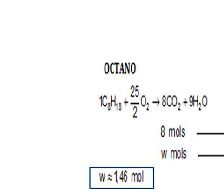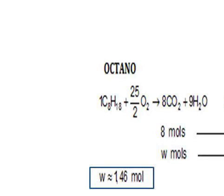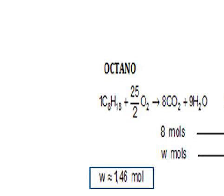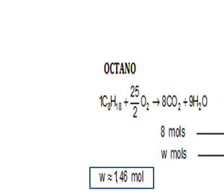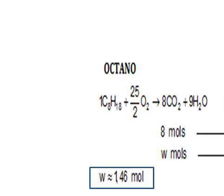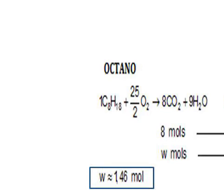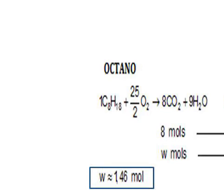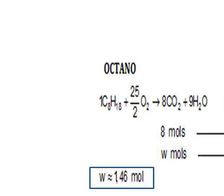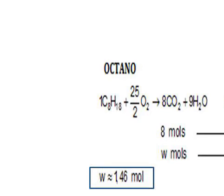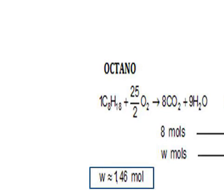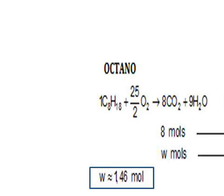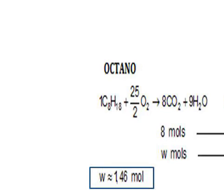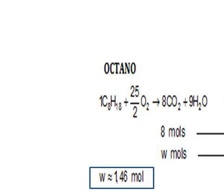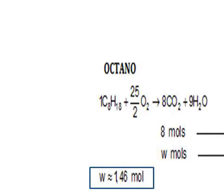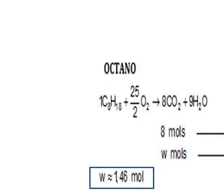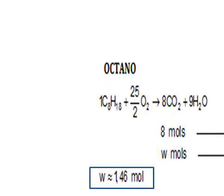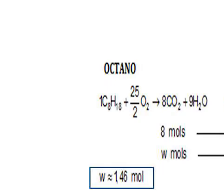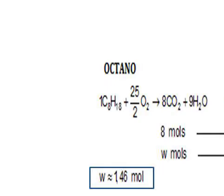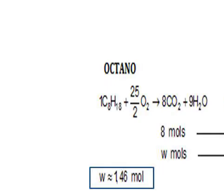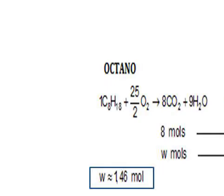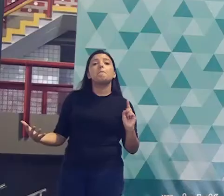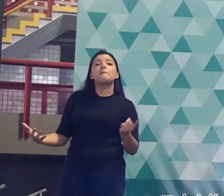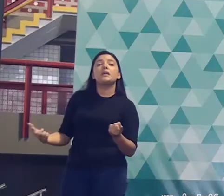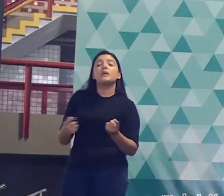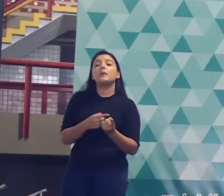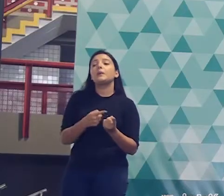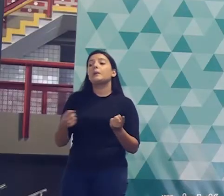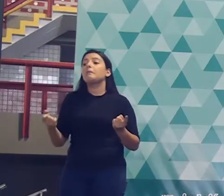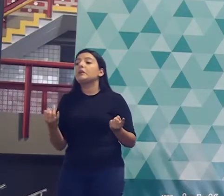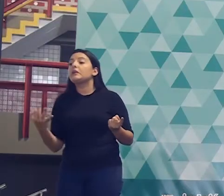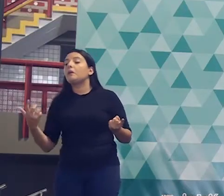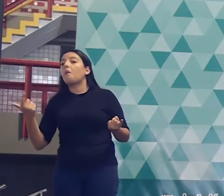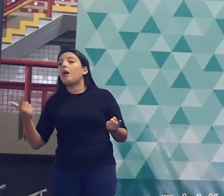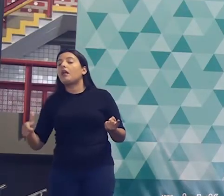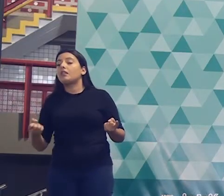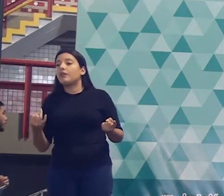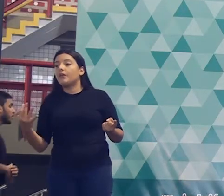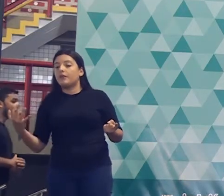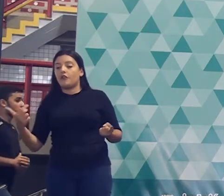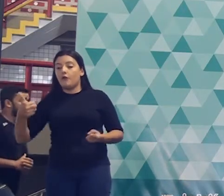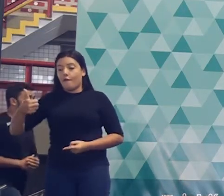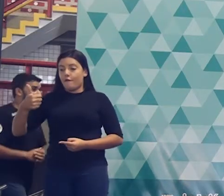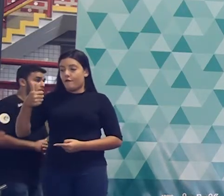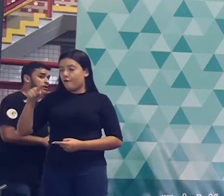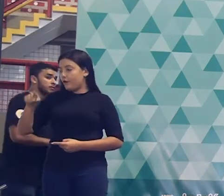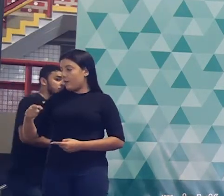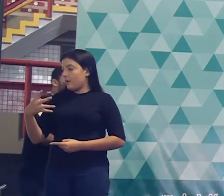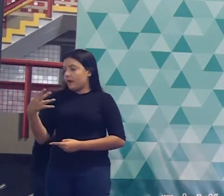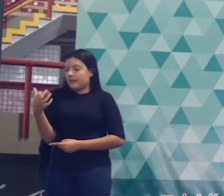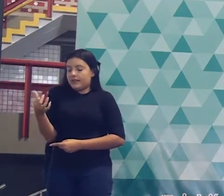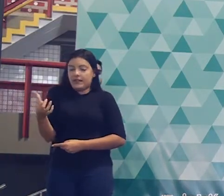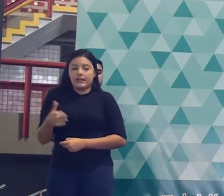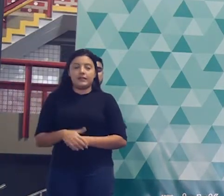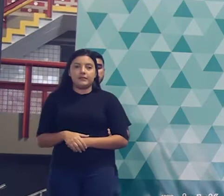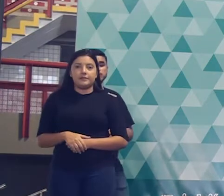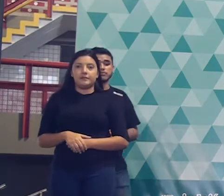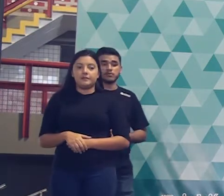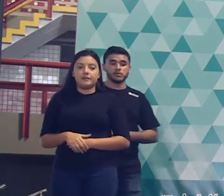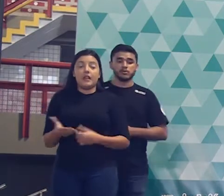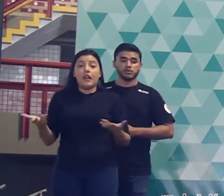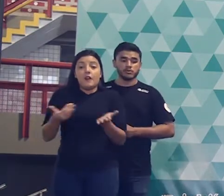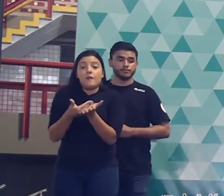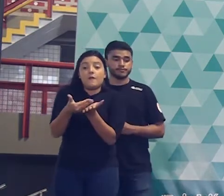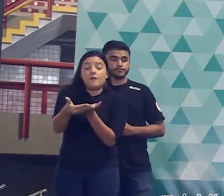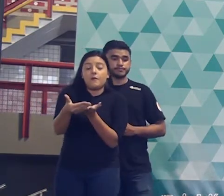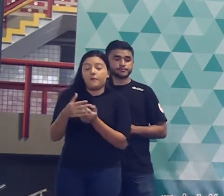5.471. Para liberar 1000, eu vou precisar de quanto? 1,46. Então, galera, quando a gente